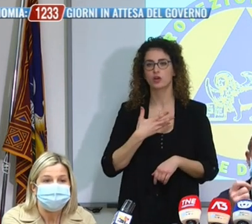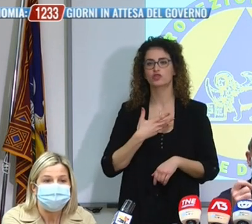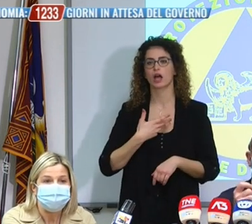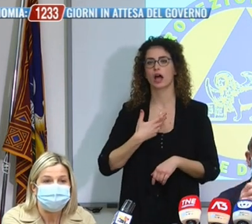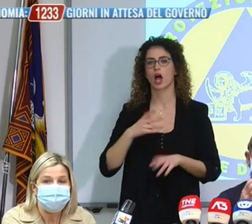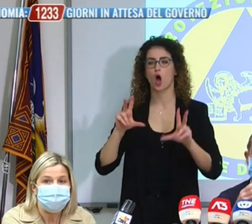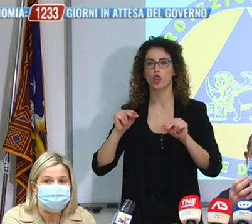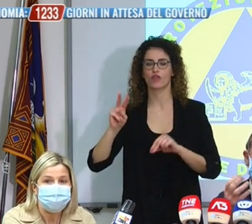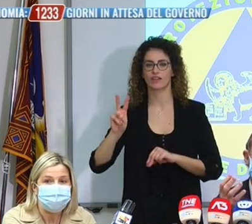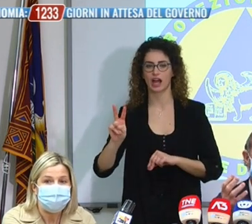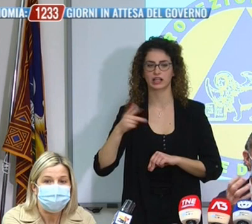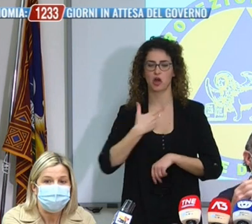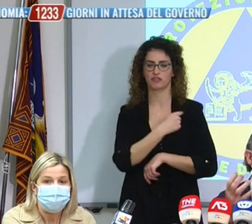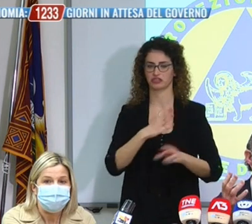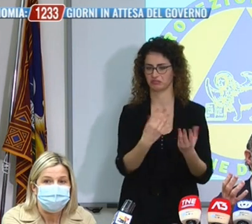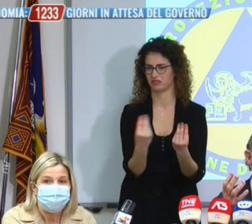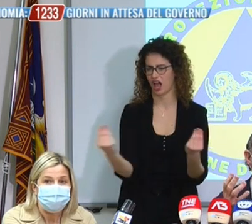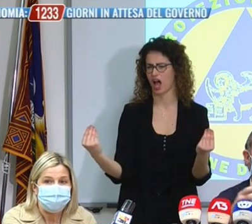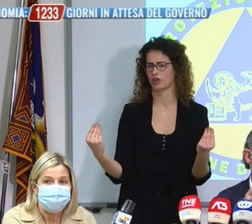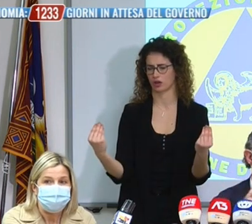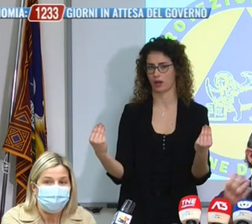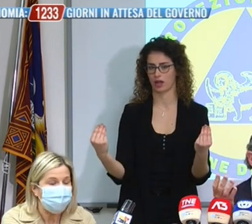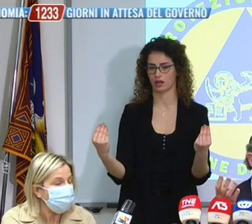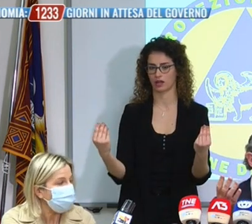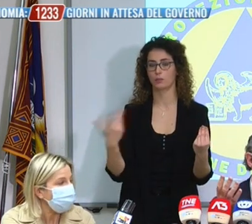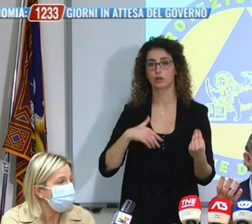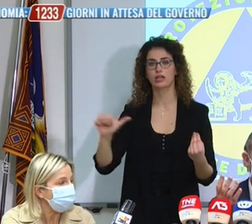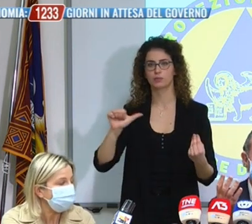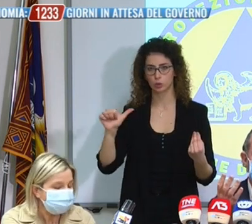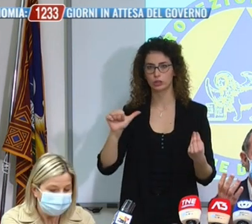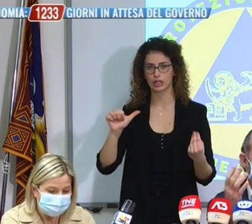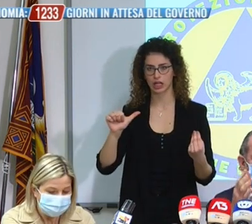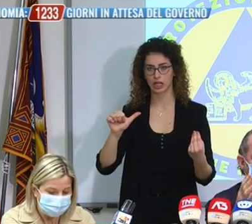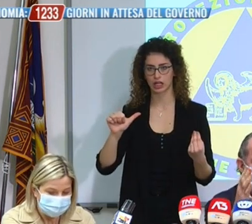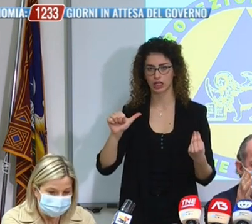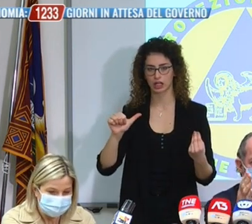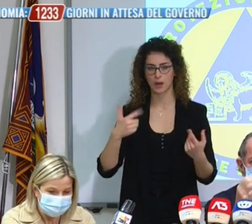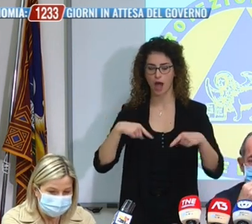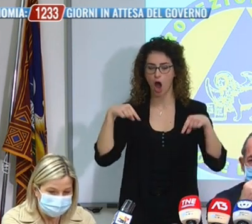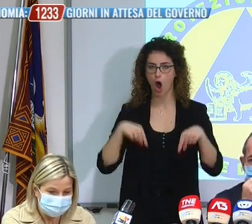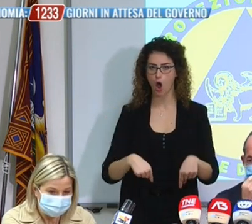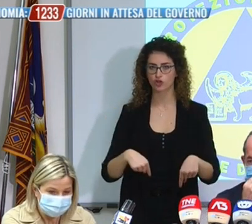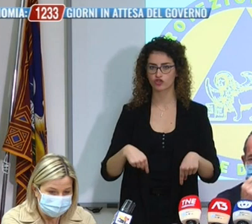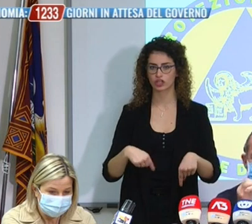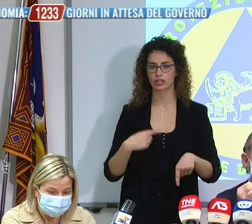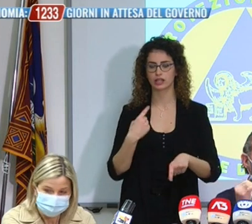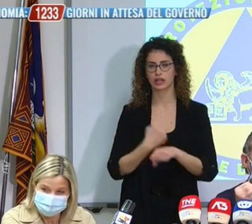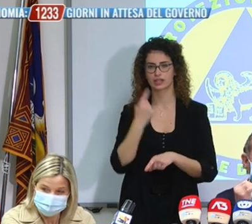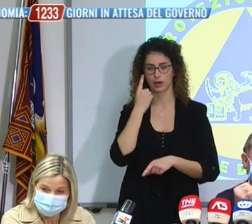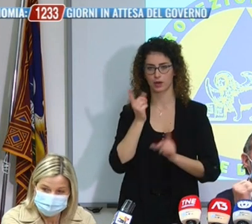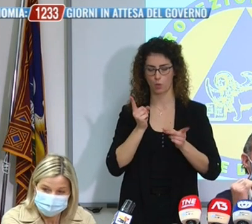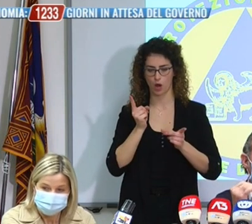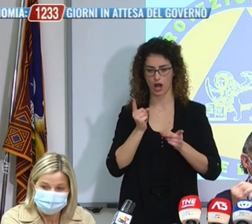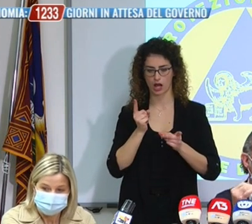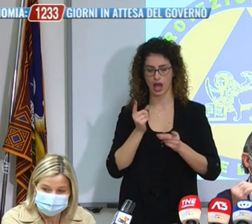ci saranno altri vaccini. Guardate, i vaccini ce ne sono tanti che si affacceranno, c'è lo Sputnik, però oggi dobbiamo sapere che se AstraZeneca può